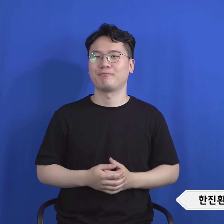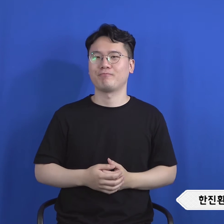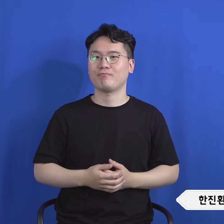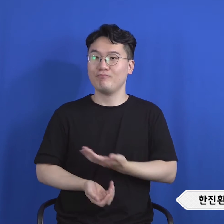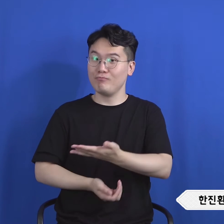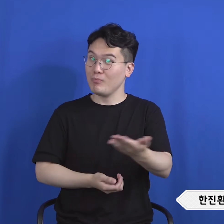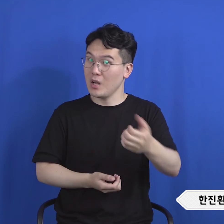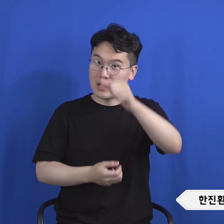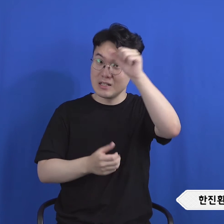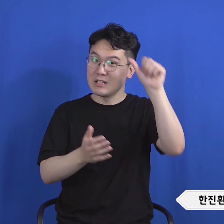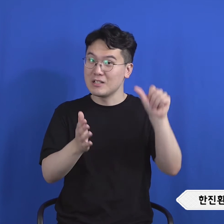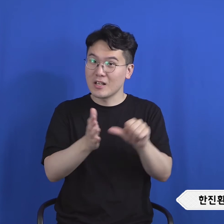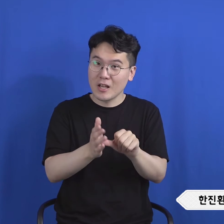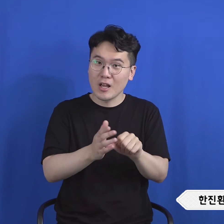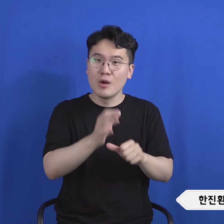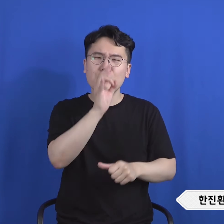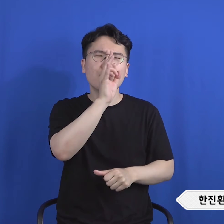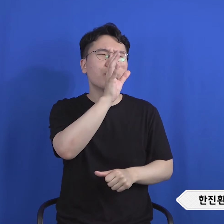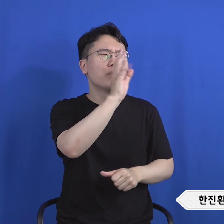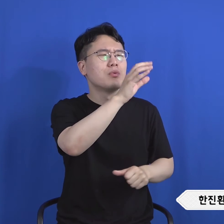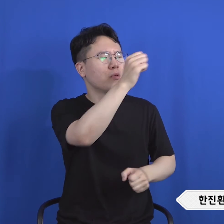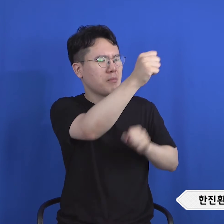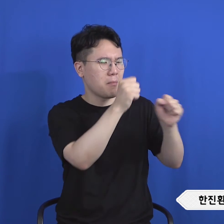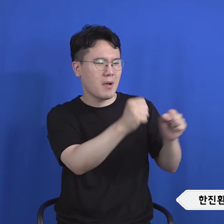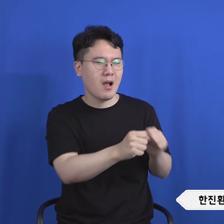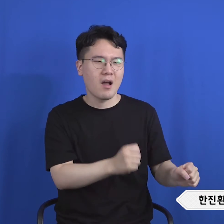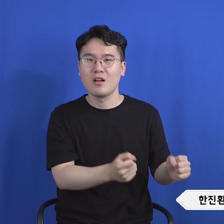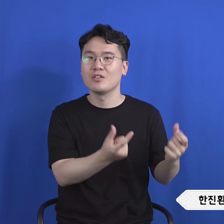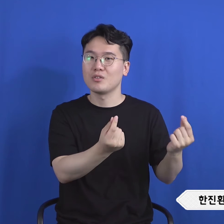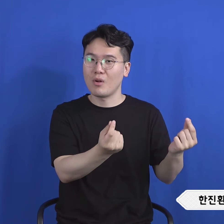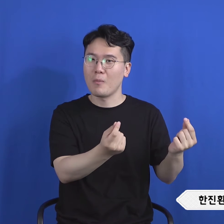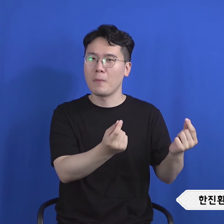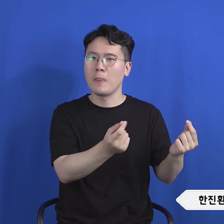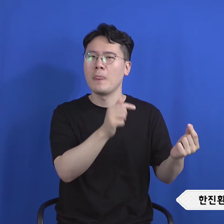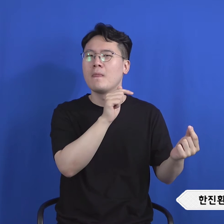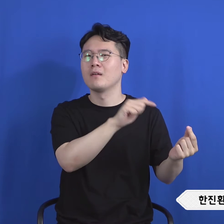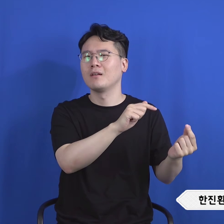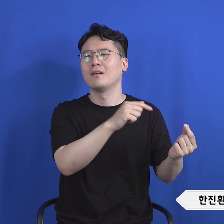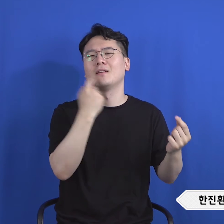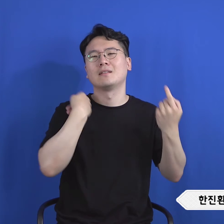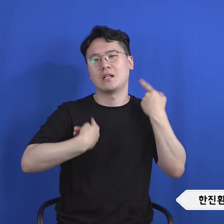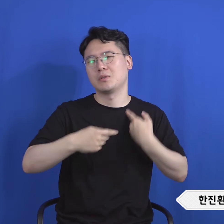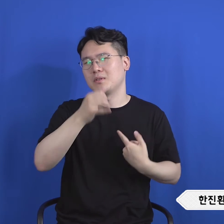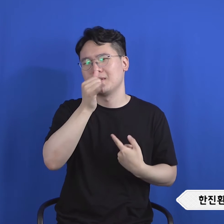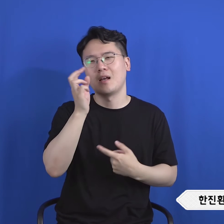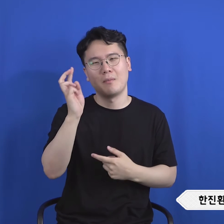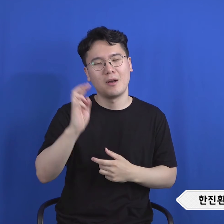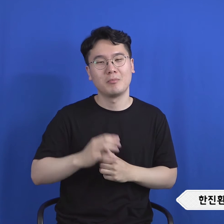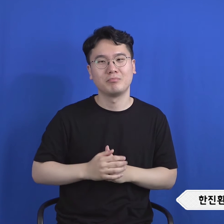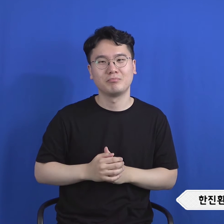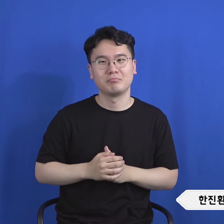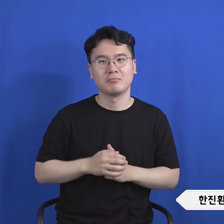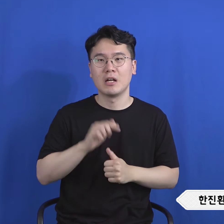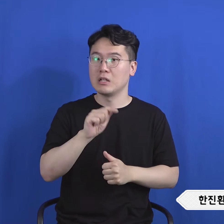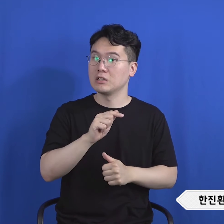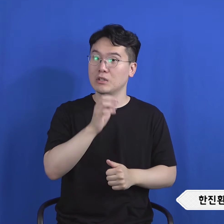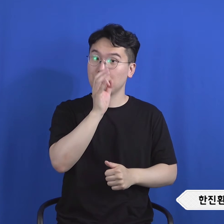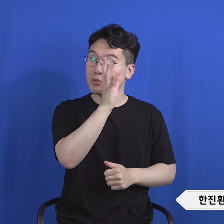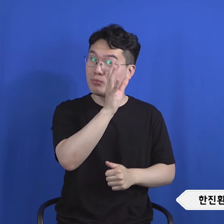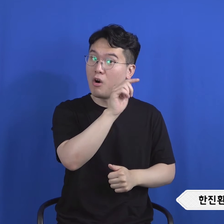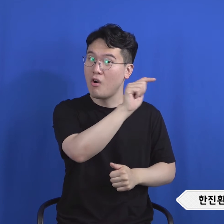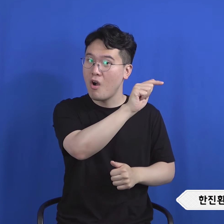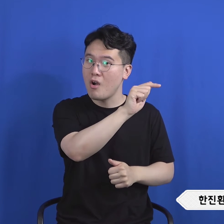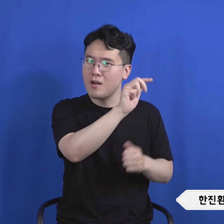구멍을 뻥뻥 낸 것 같은 그런 일들이 종종 있었을 것입니다. 그 구멍을 가리려고 할